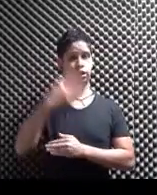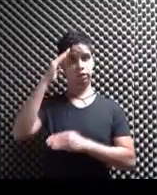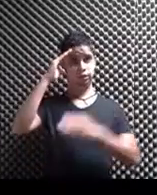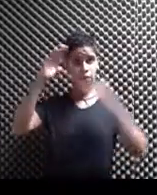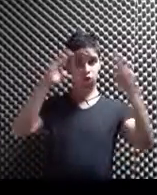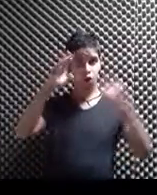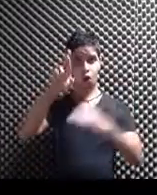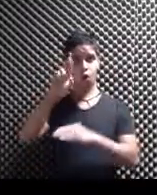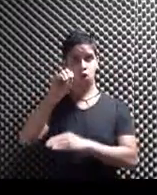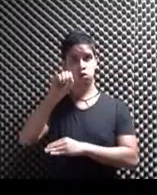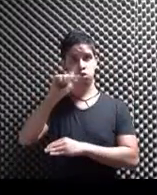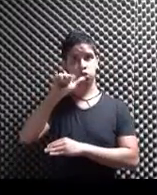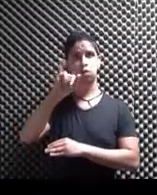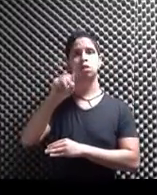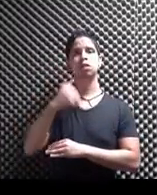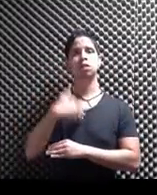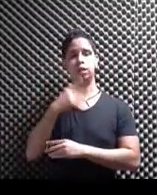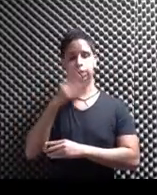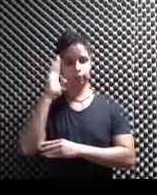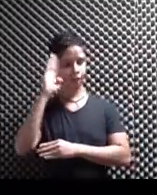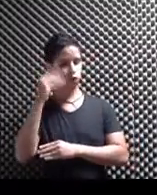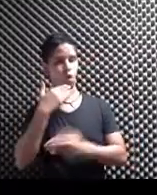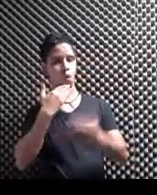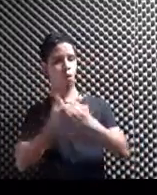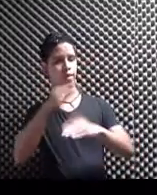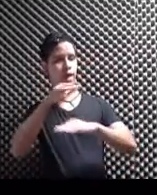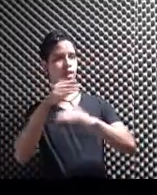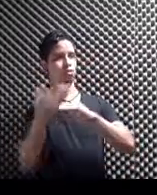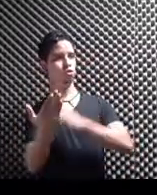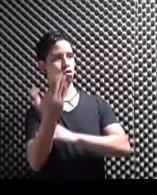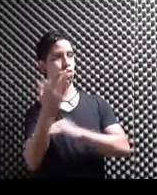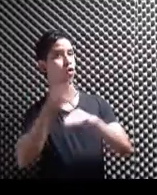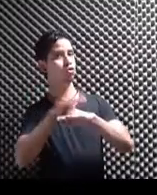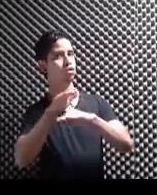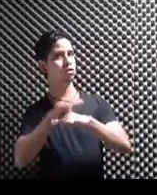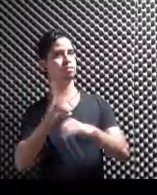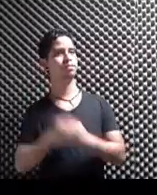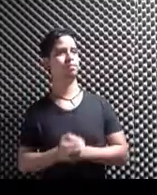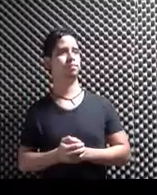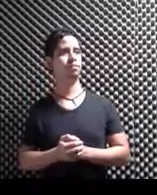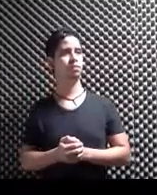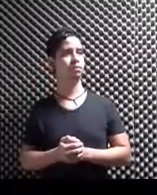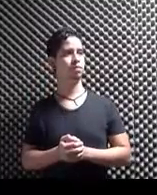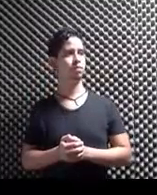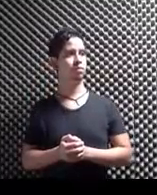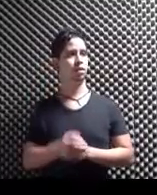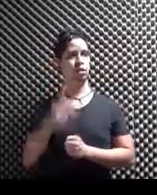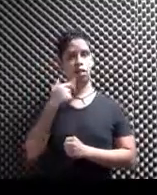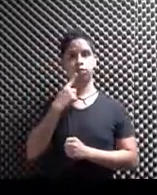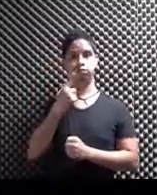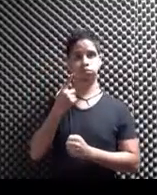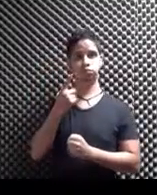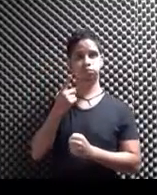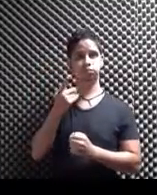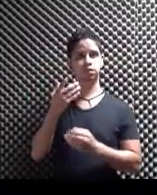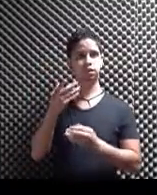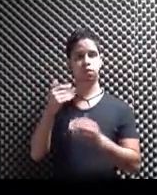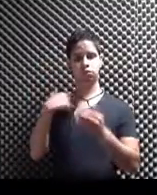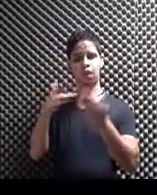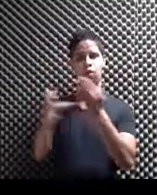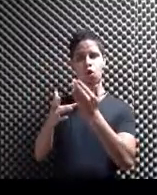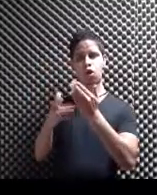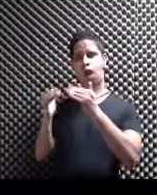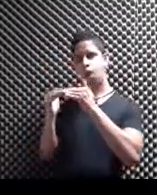Rosie. Saludos. Muy buenas noches. Saludos de las noches. Se oye bien, se oye bien. Ah, pues, máximo